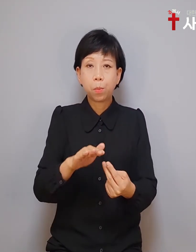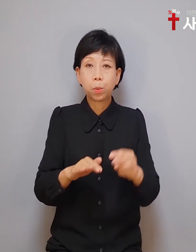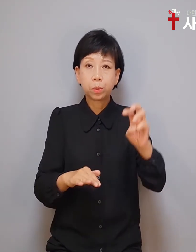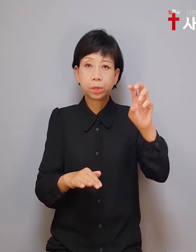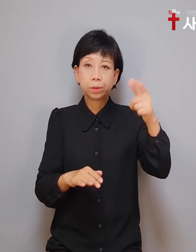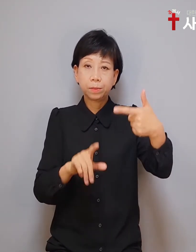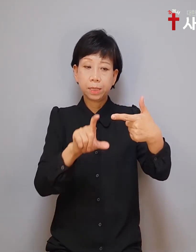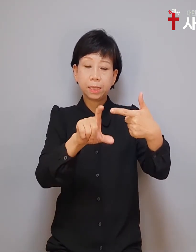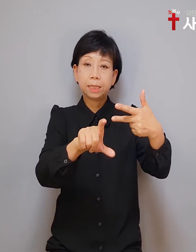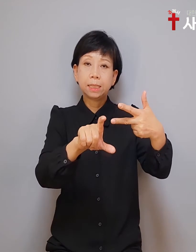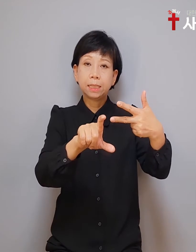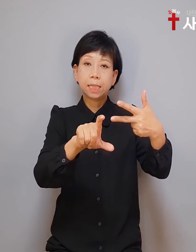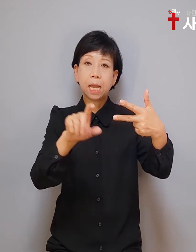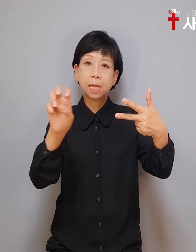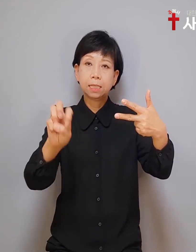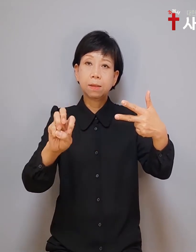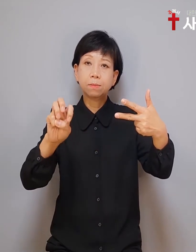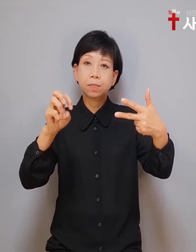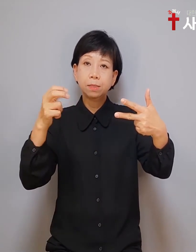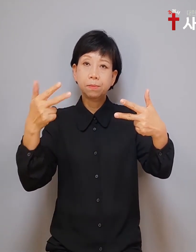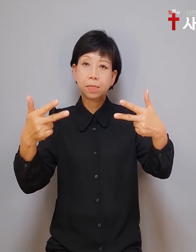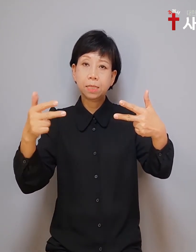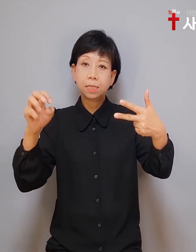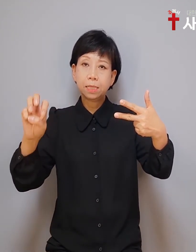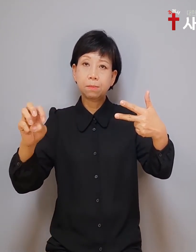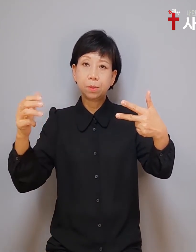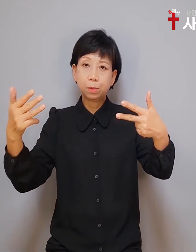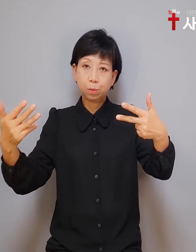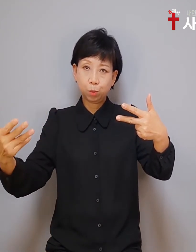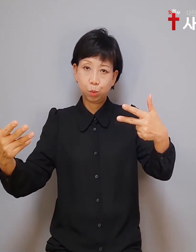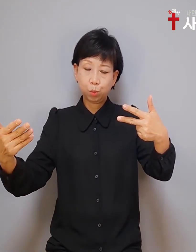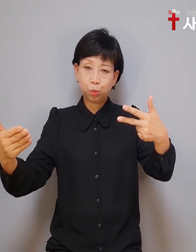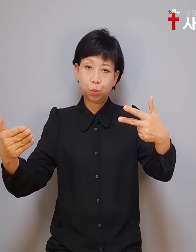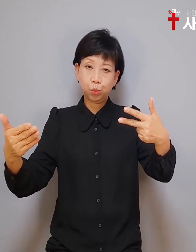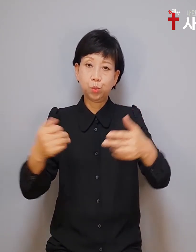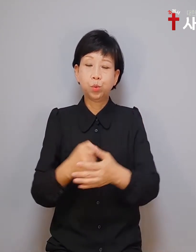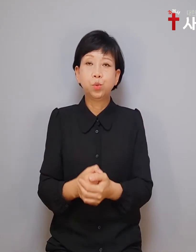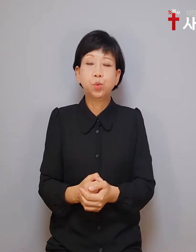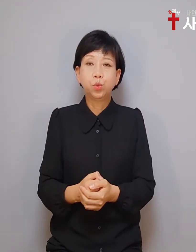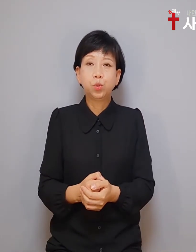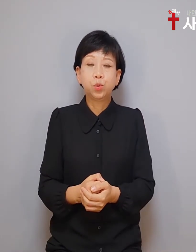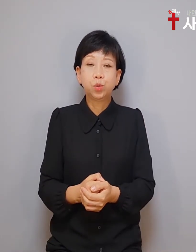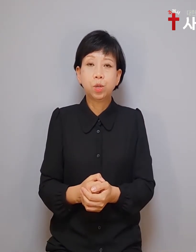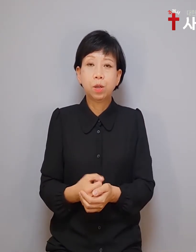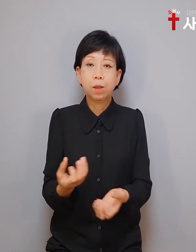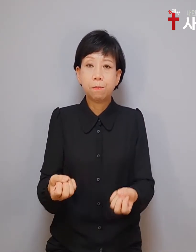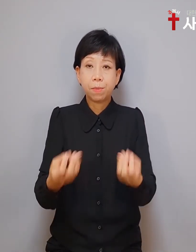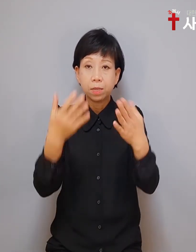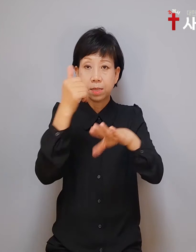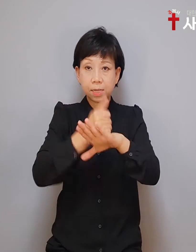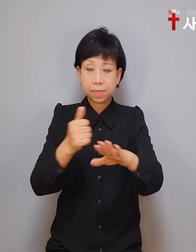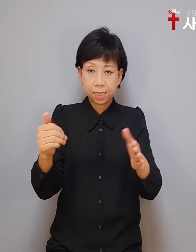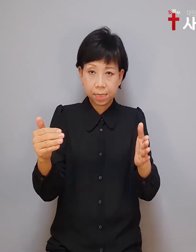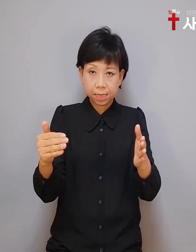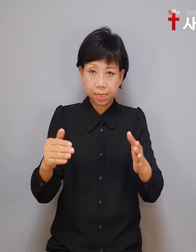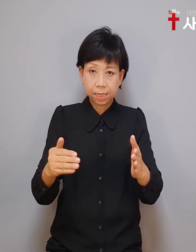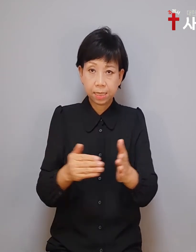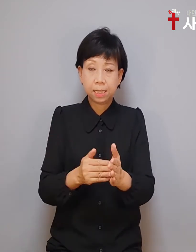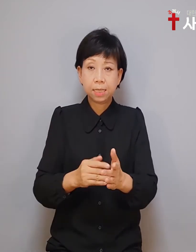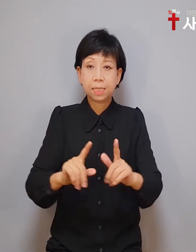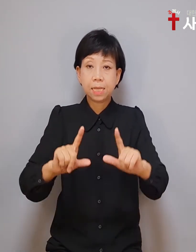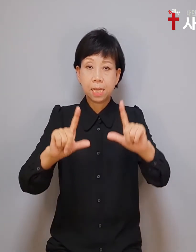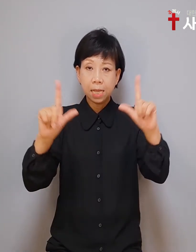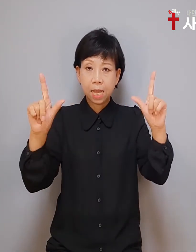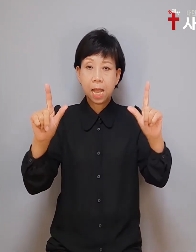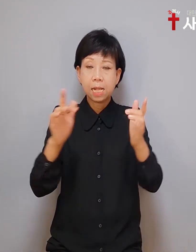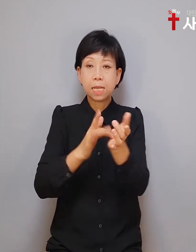다 같이 한 목소리로 읽어보겠습니다. 명절 끝날 곧 큰 날이 예수께서 서서 외쳐